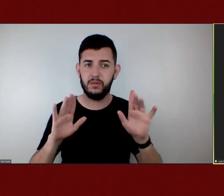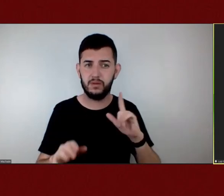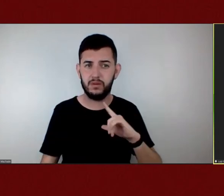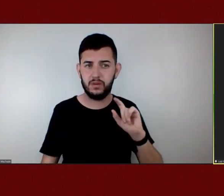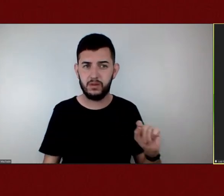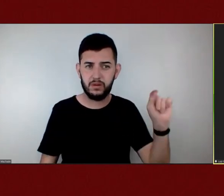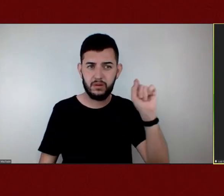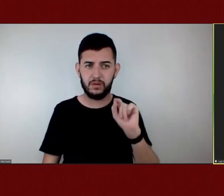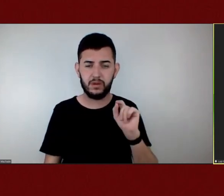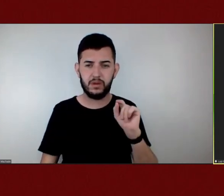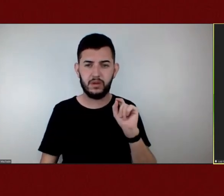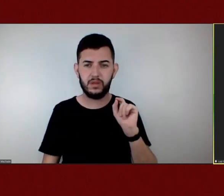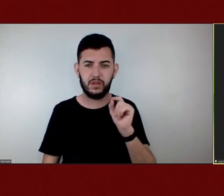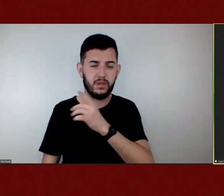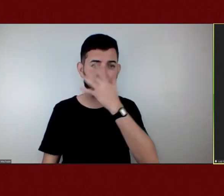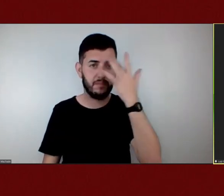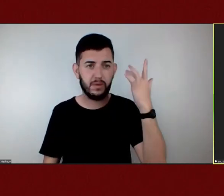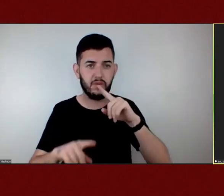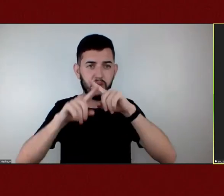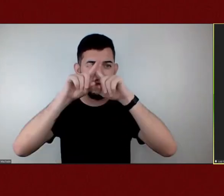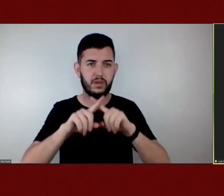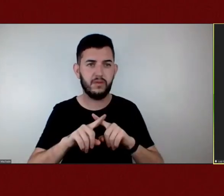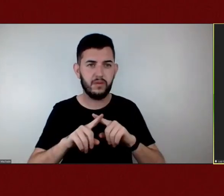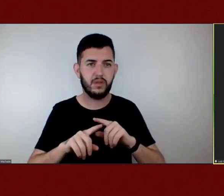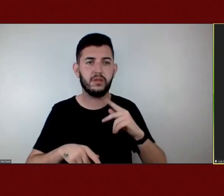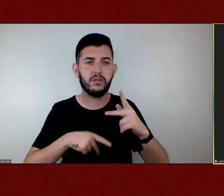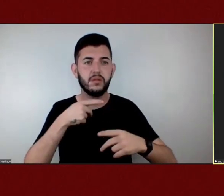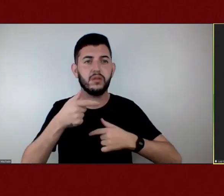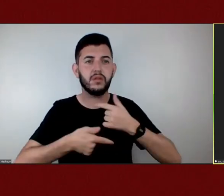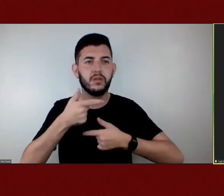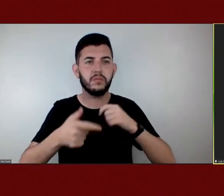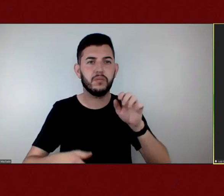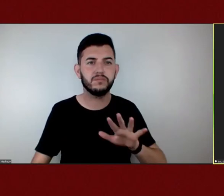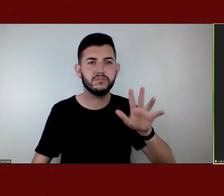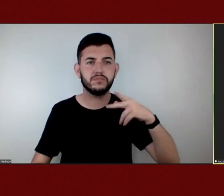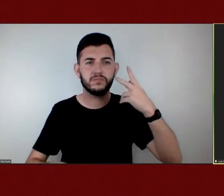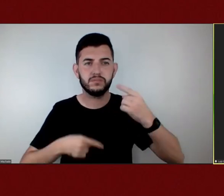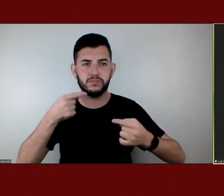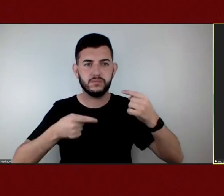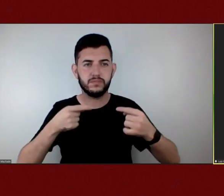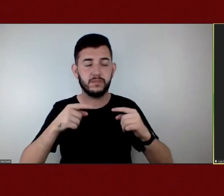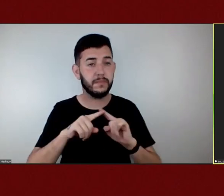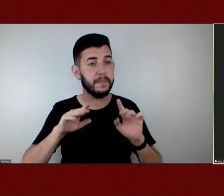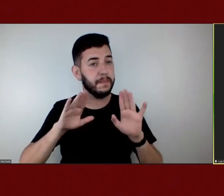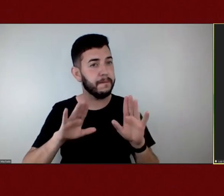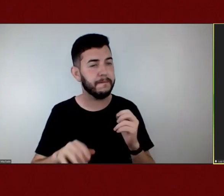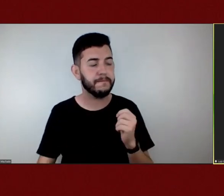adversários políticos. Não é minimamente possível escrever